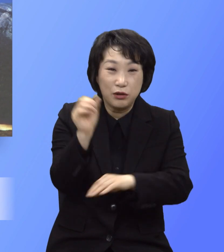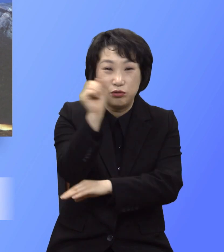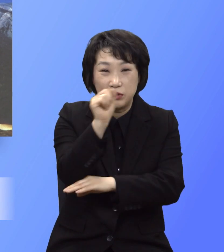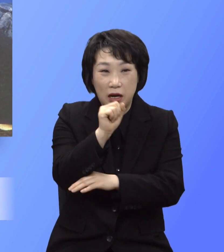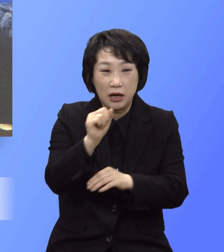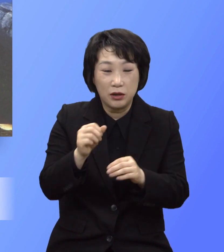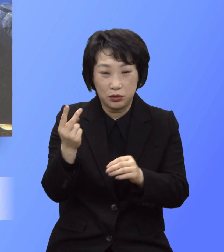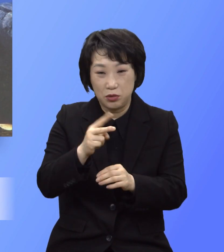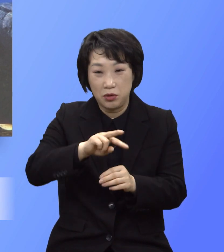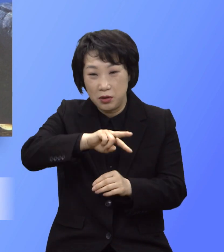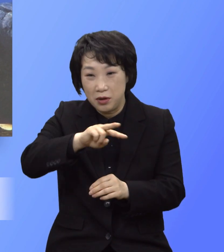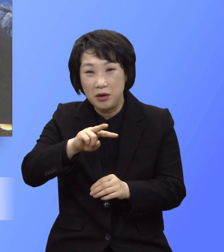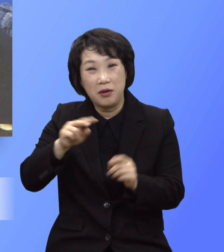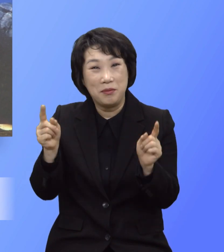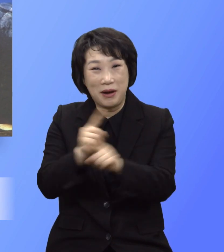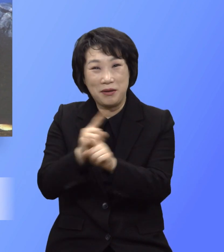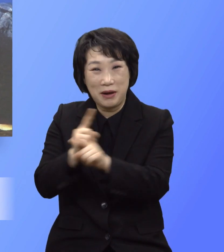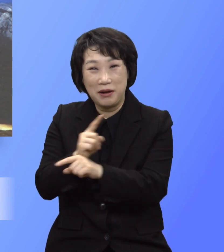바꾸고 또 바꾸고